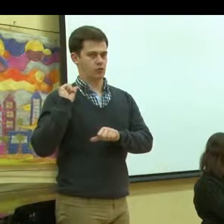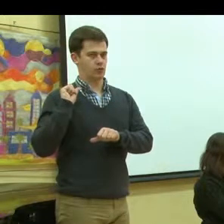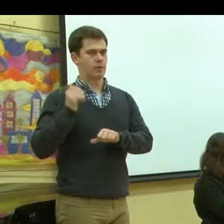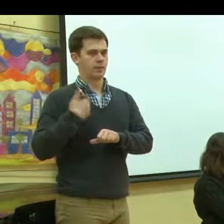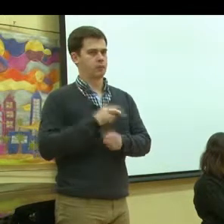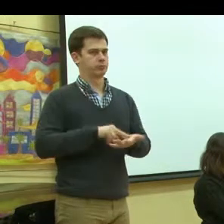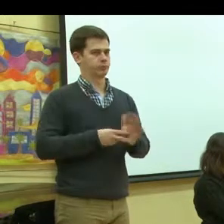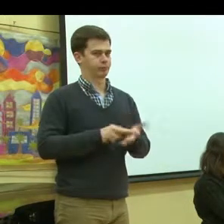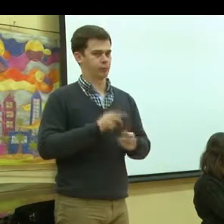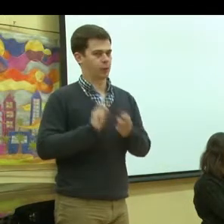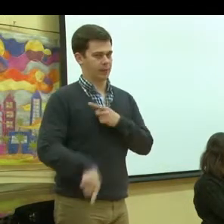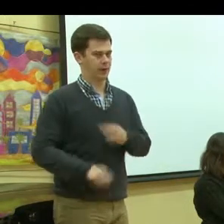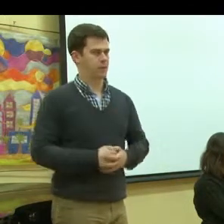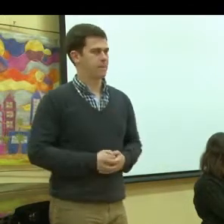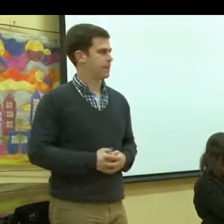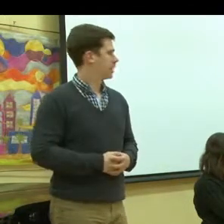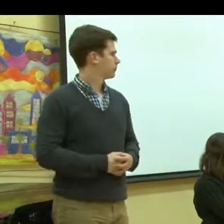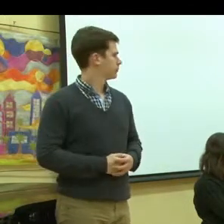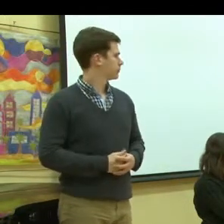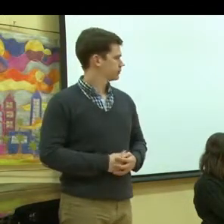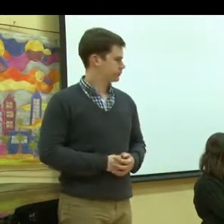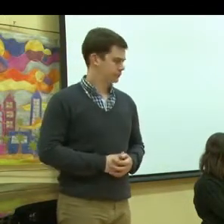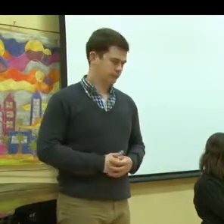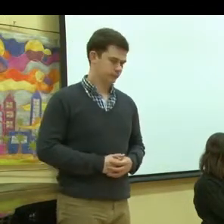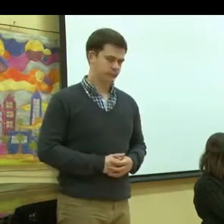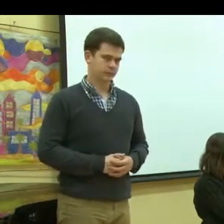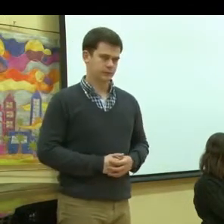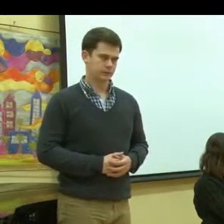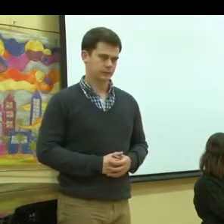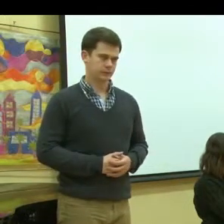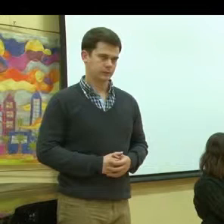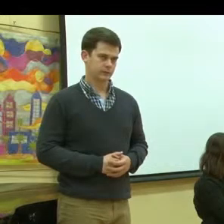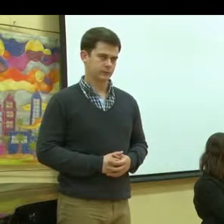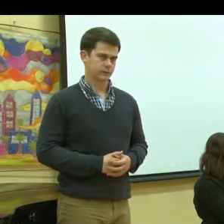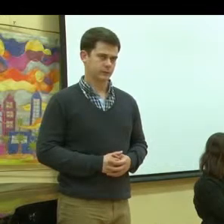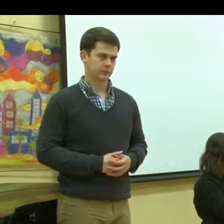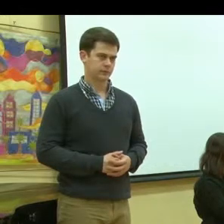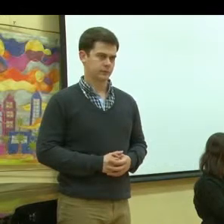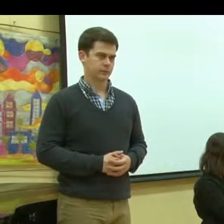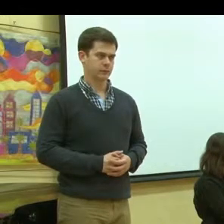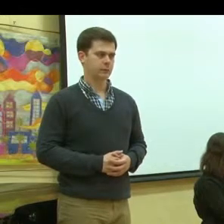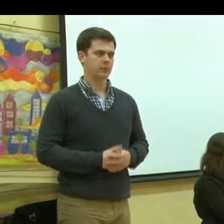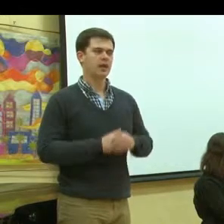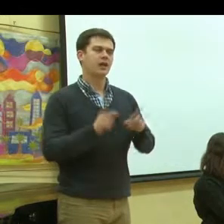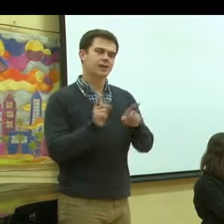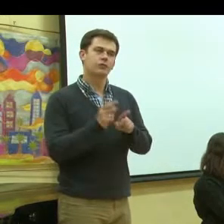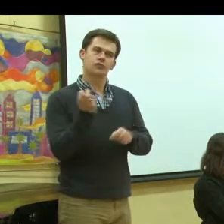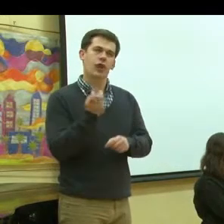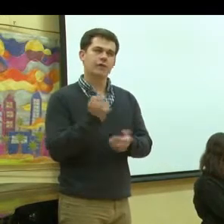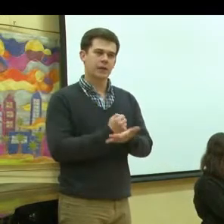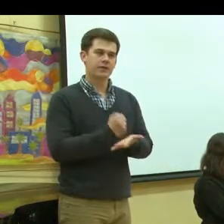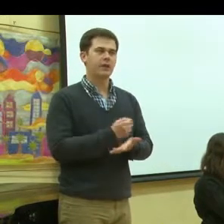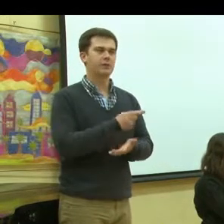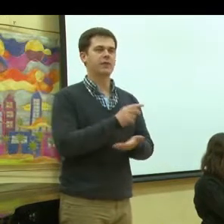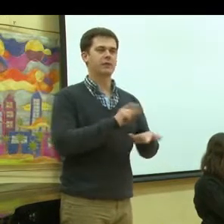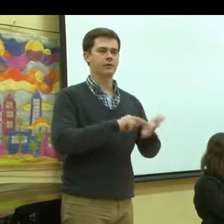es cierto. El tango, cuando vos vas a bailar tango, es el momento exacto, que, en el momento que te hace falta. Bo to też właśnie taka ciekawostka